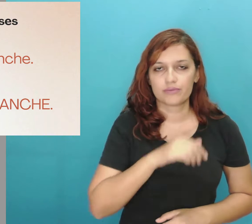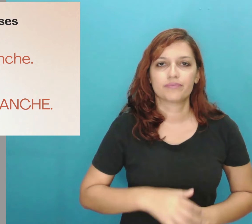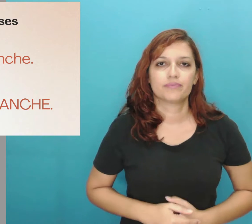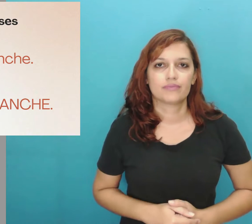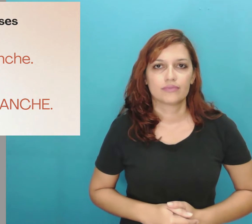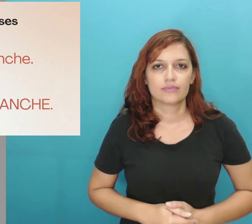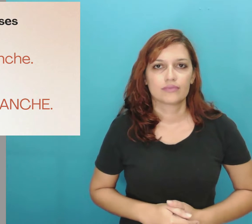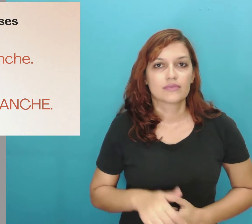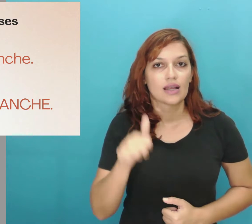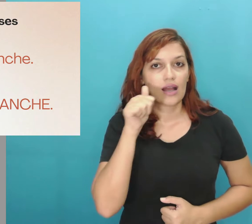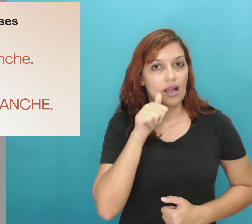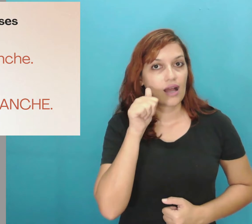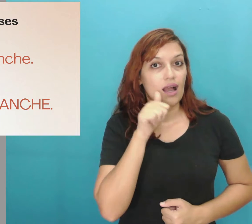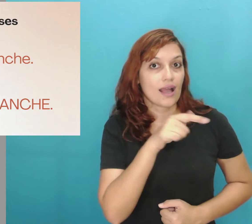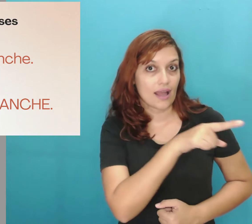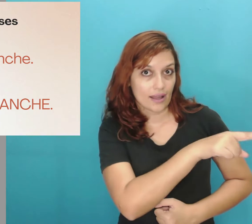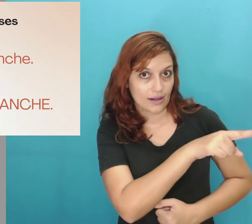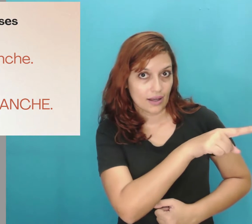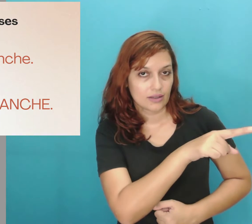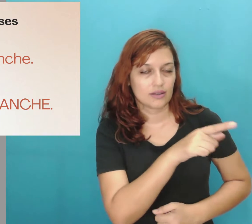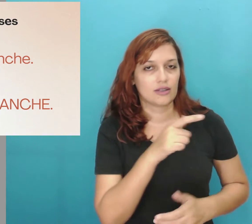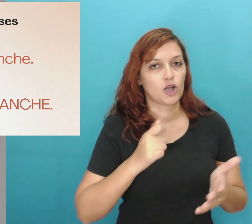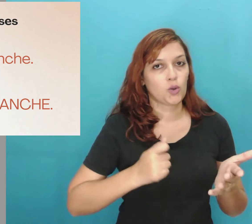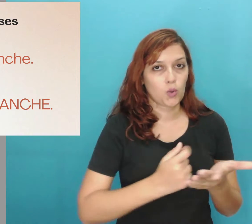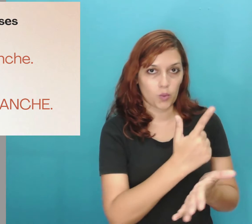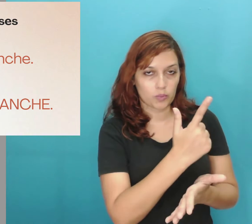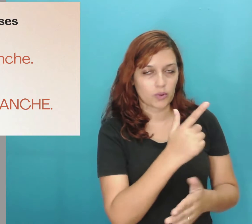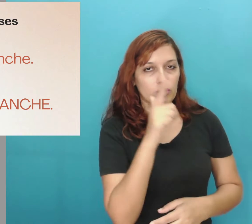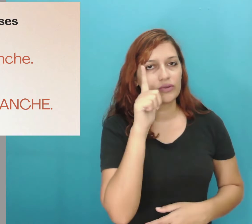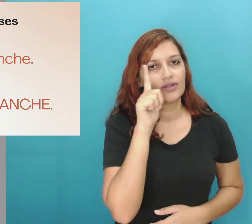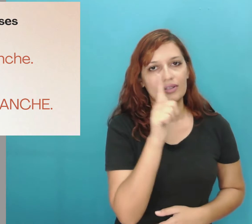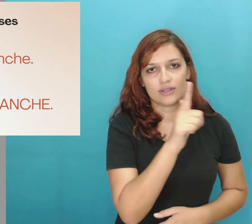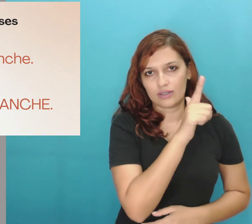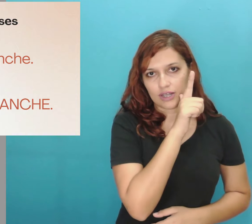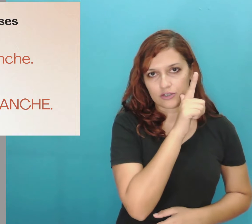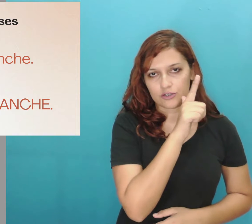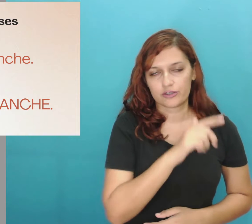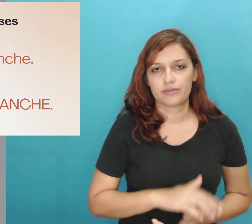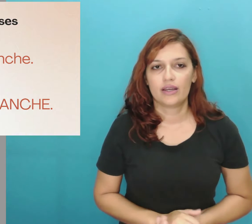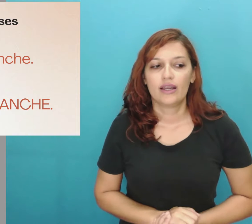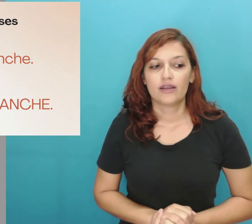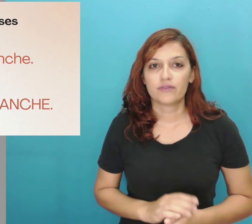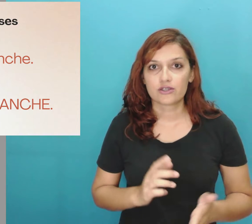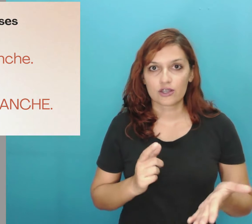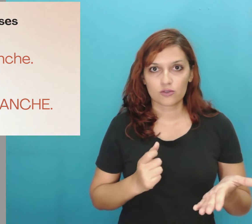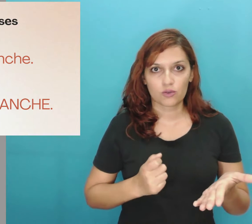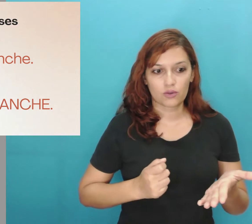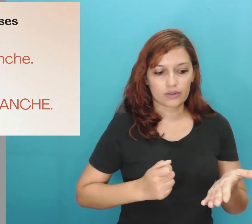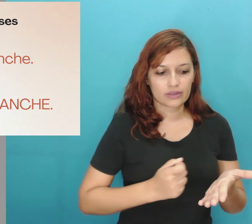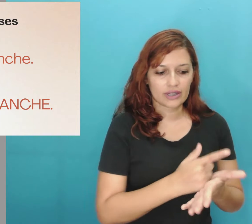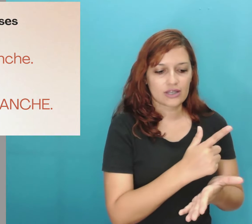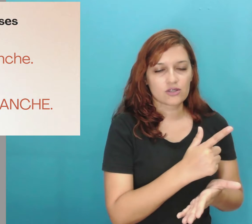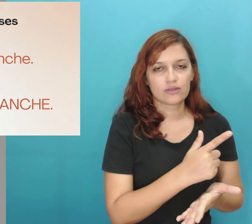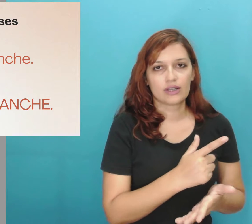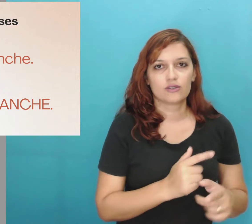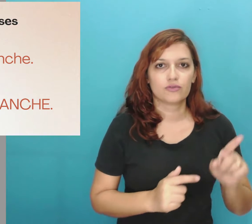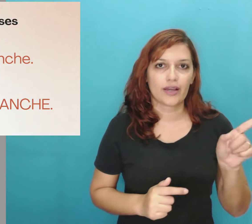lanche. Ela comprou lanche. Veja que eu estou direcionando o